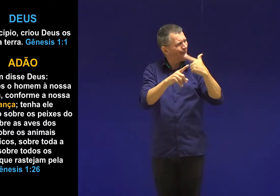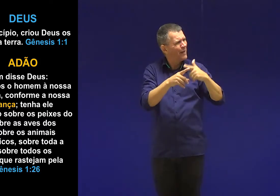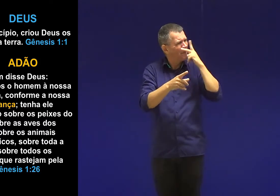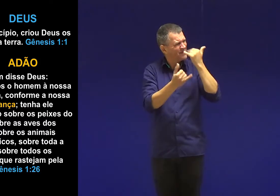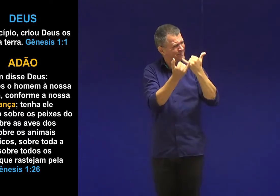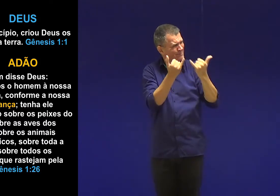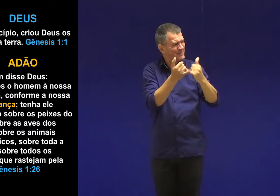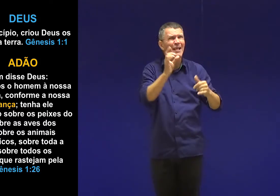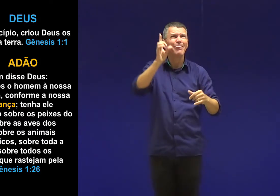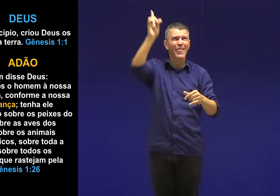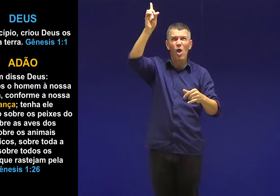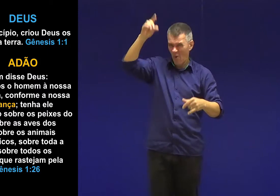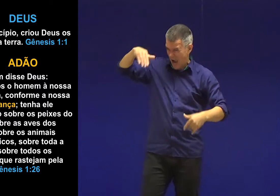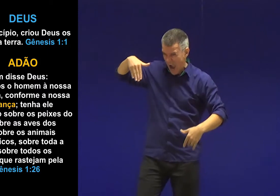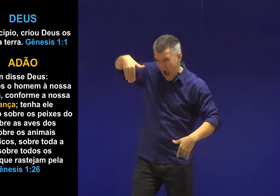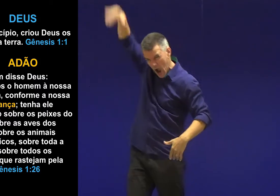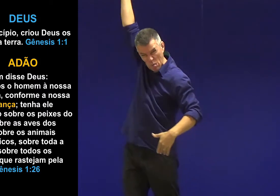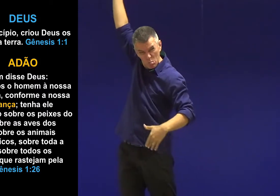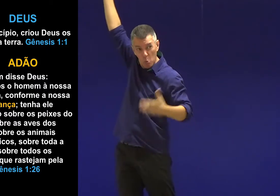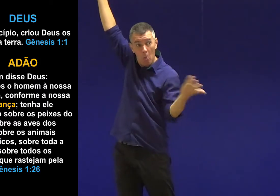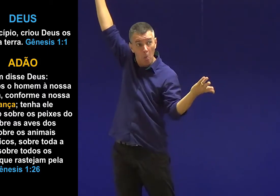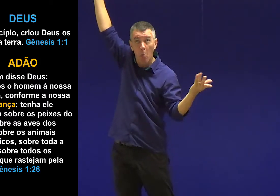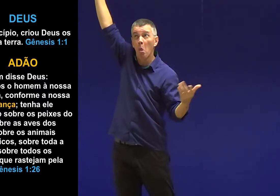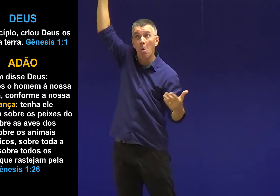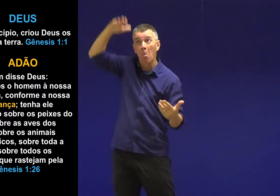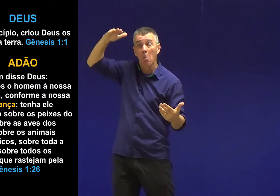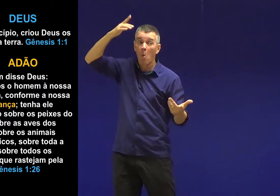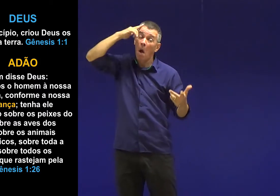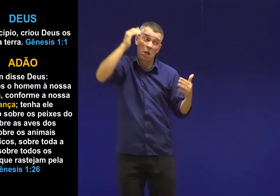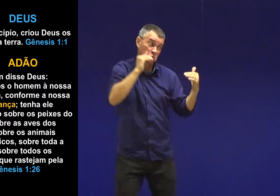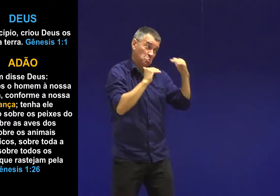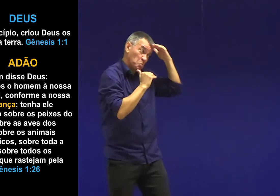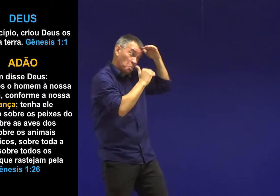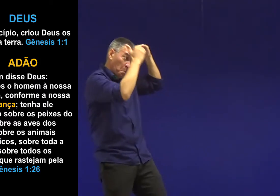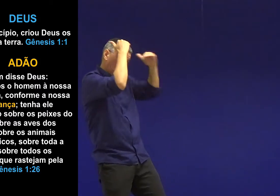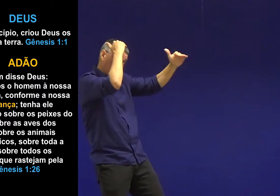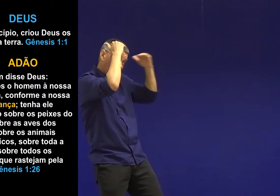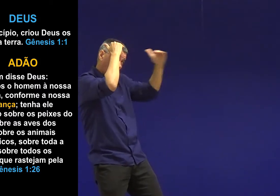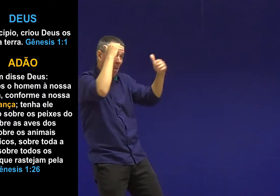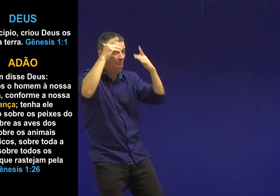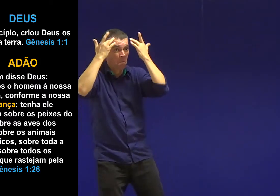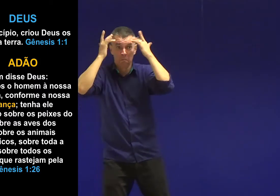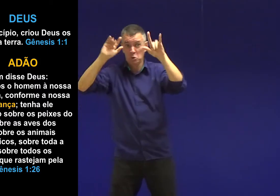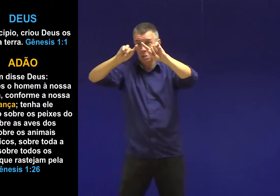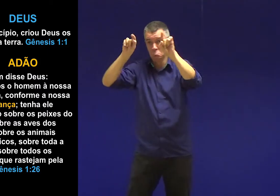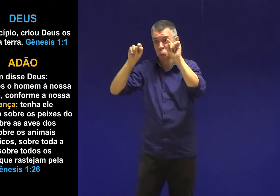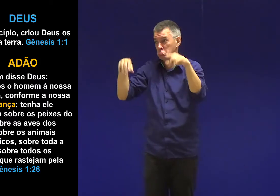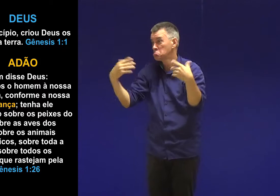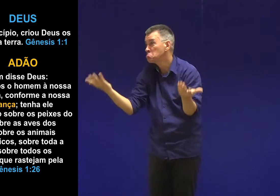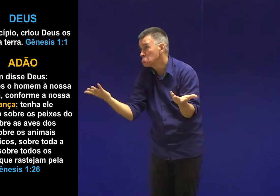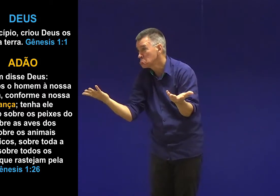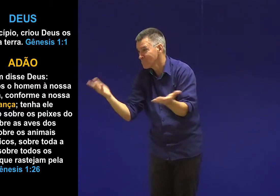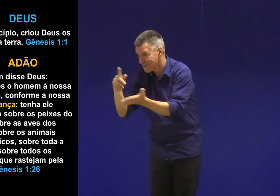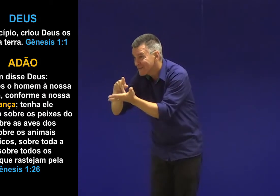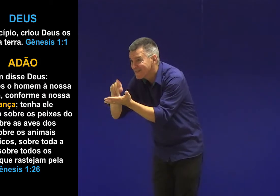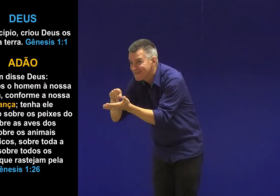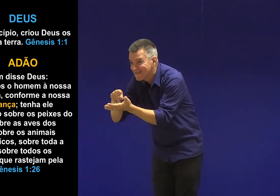altura? Porque se for parecido com alguém, tem que ser da mesma altura, meio igual, não é? É uma dúvida,